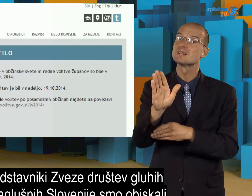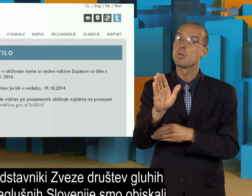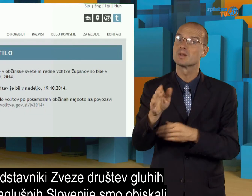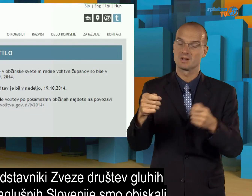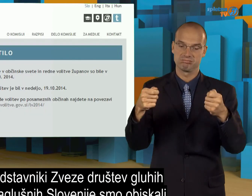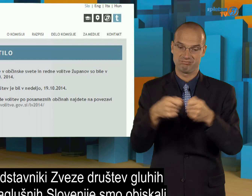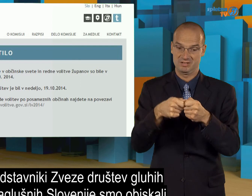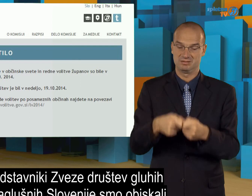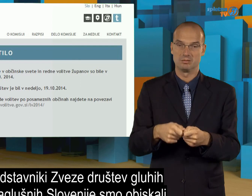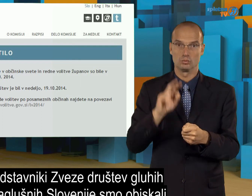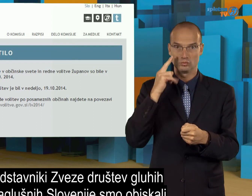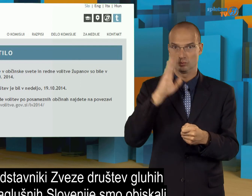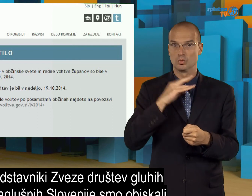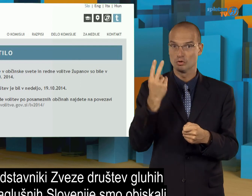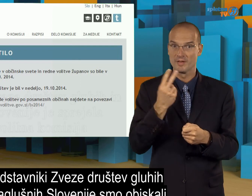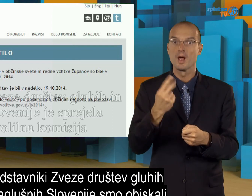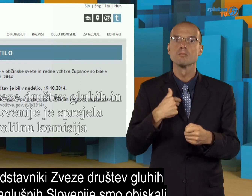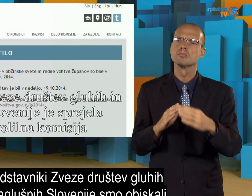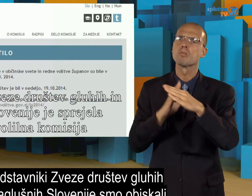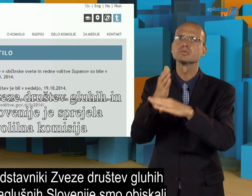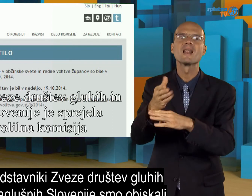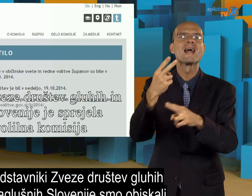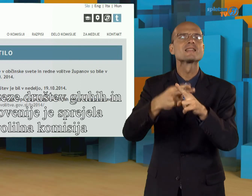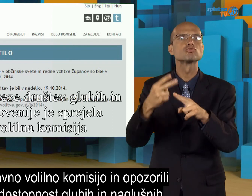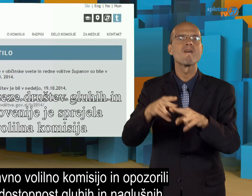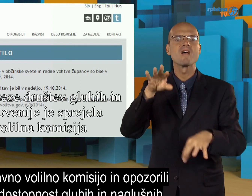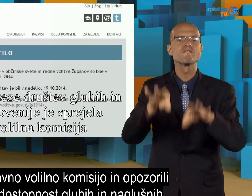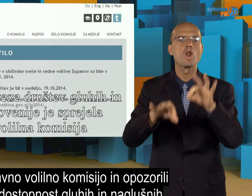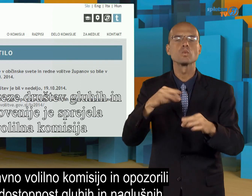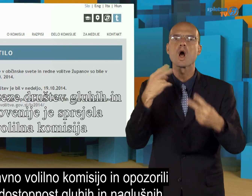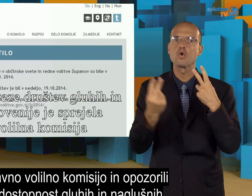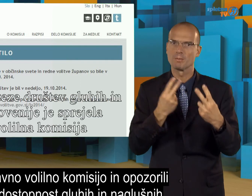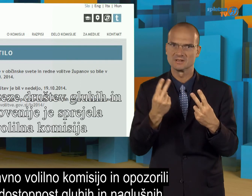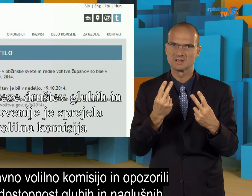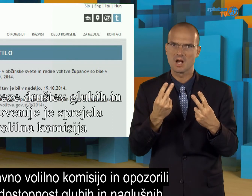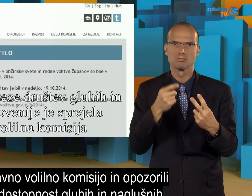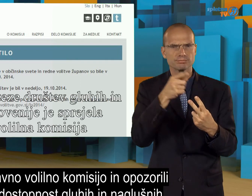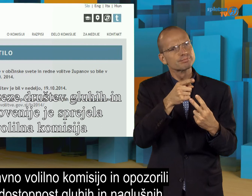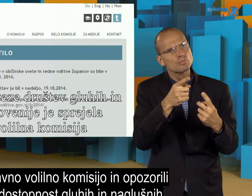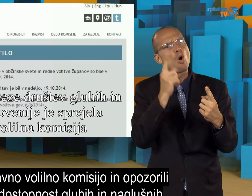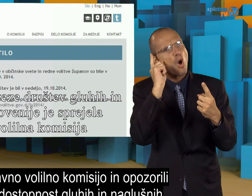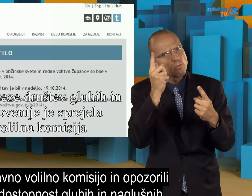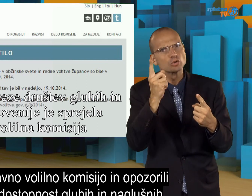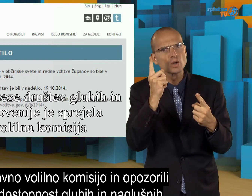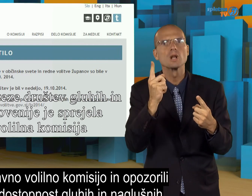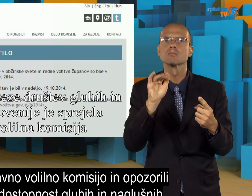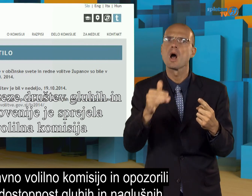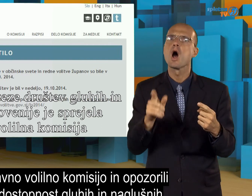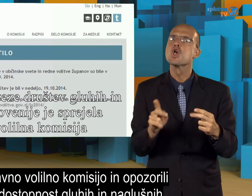Predstavniki Zveze društev gluhih in naglušnih Slovenije smo obiskali Državno volilno komisijo in opozorili na dostopnost gluhih in